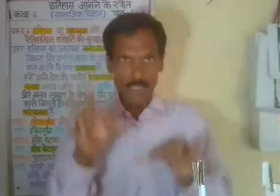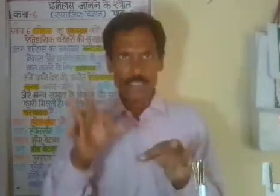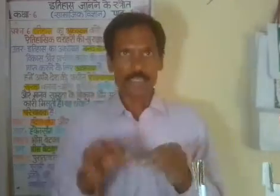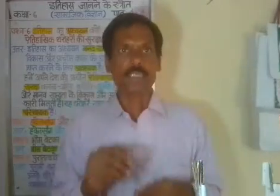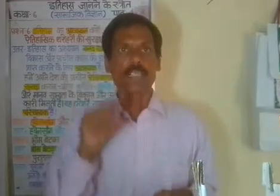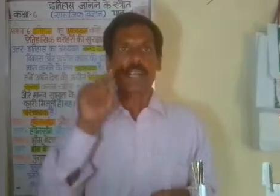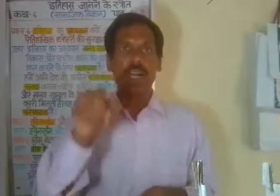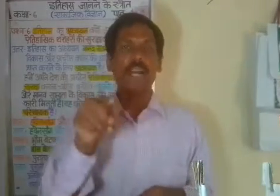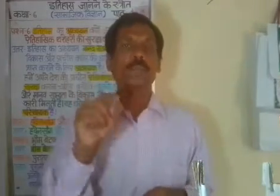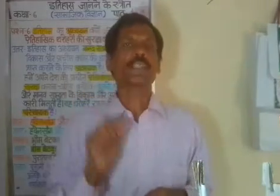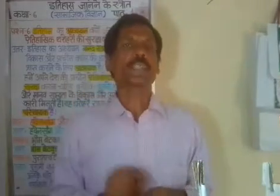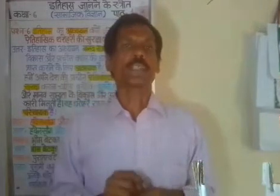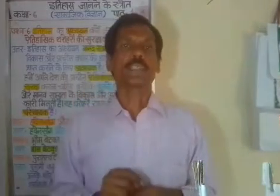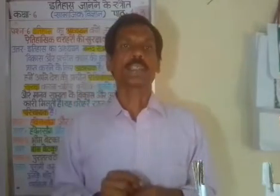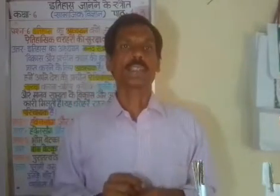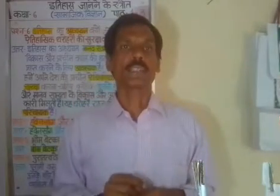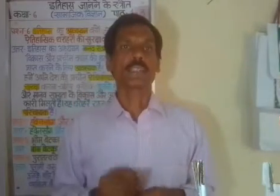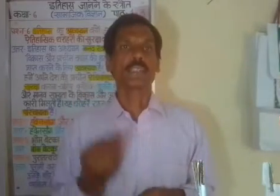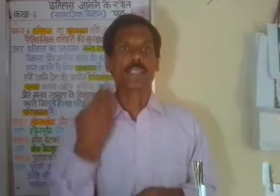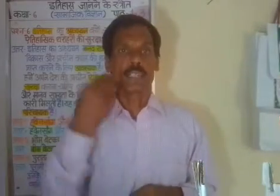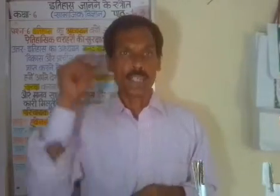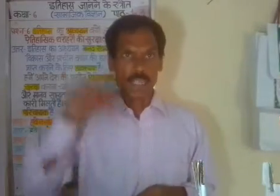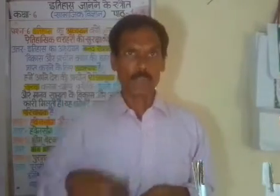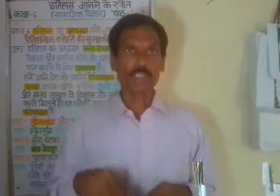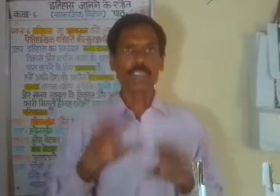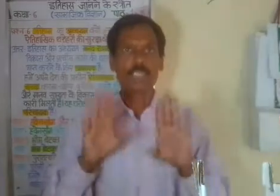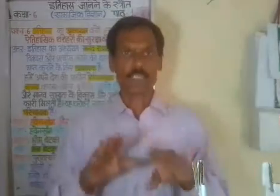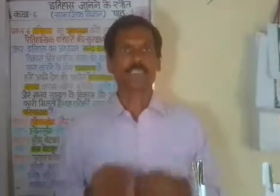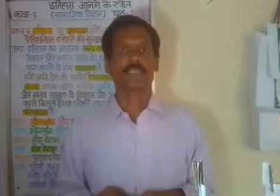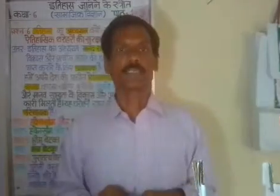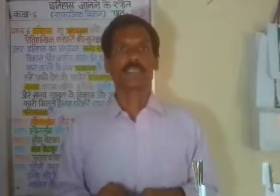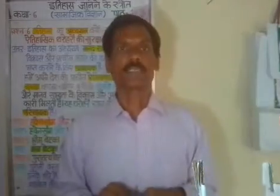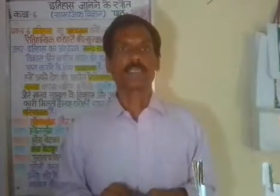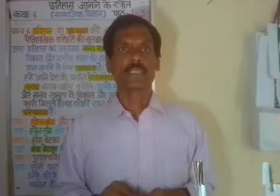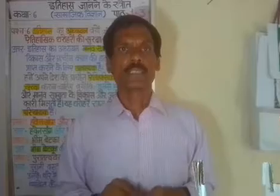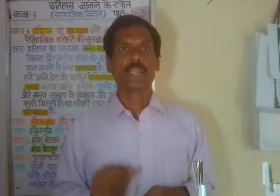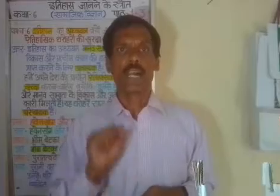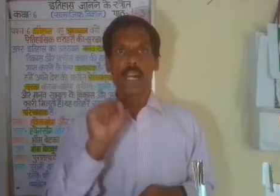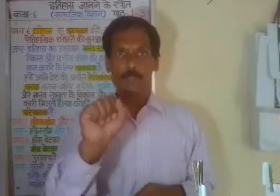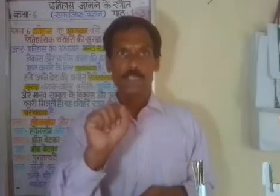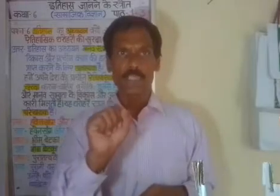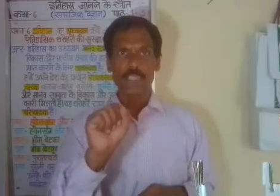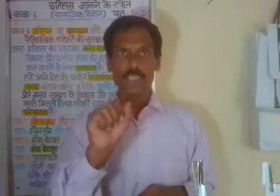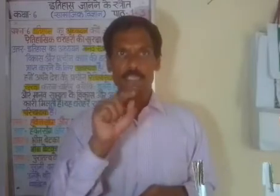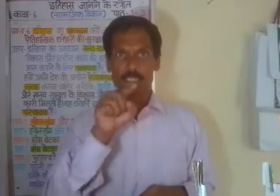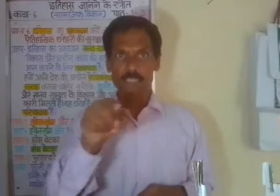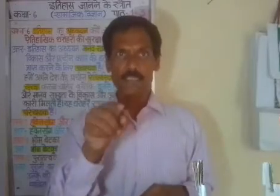अगर आपने अभी तक अपने इस